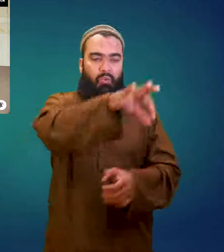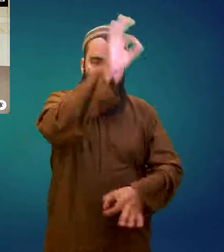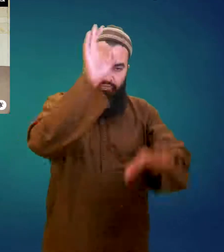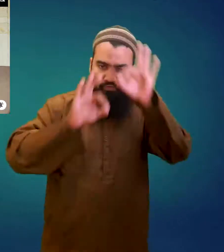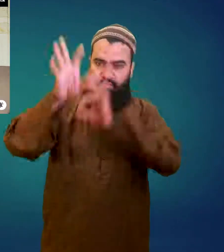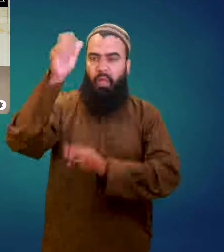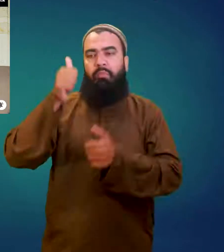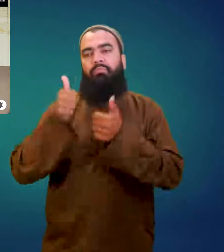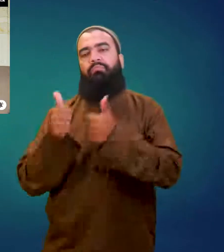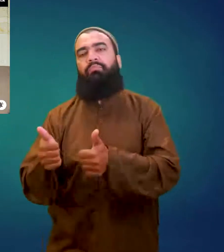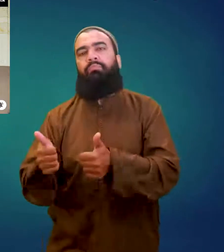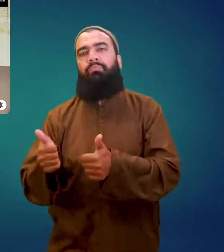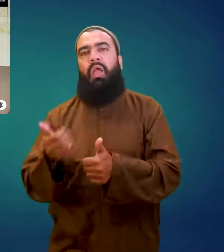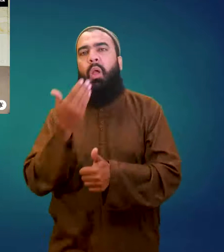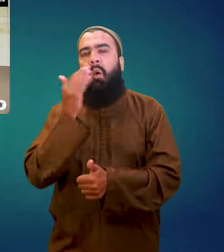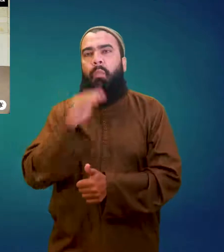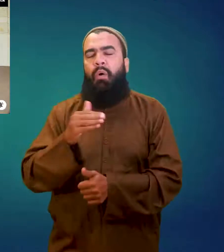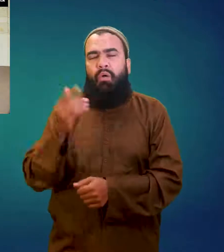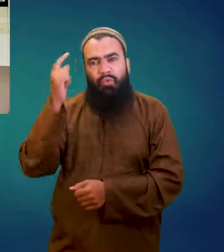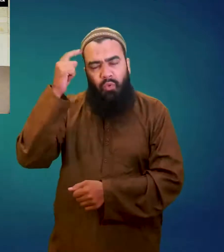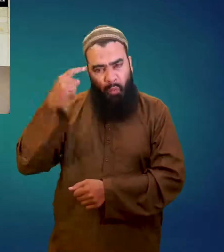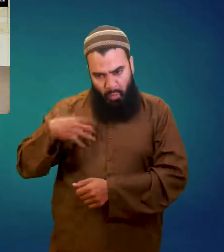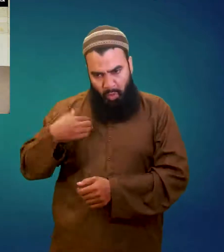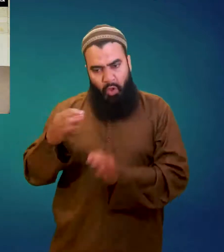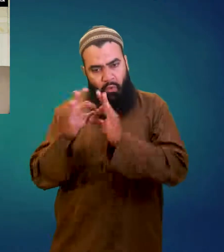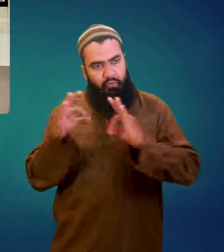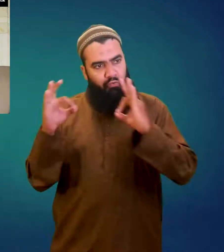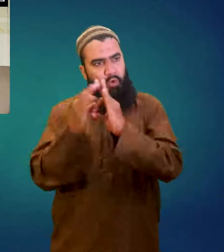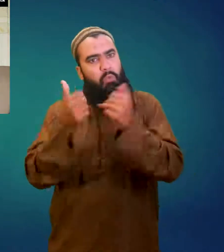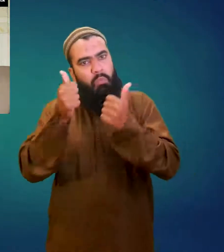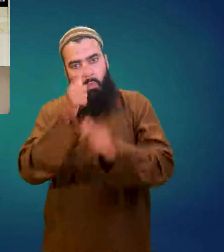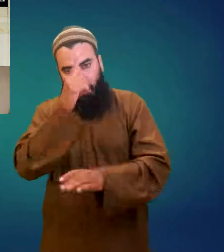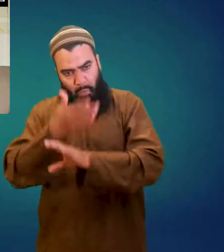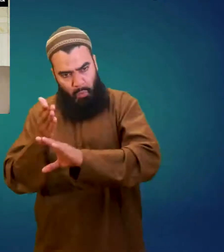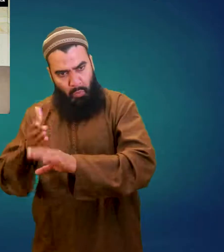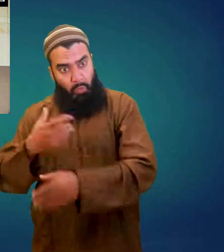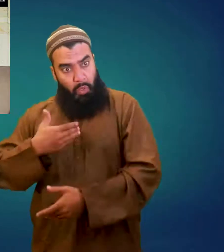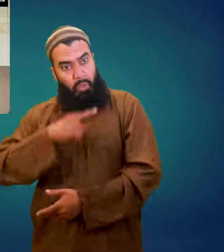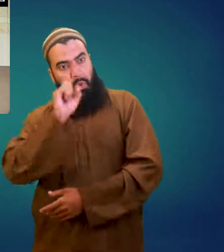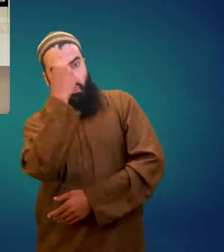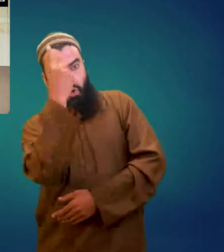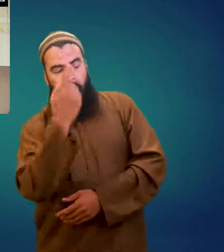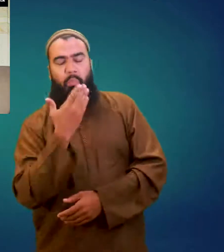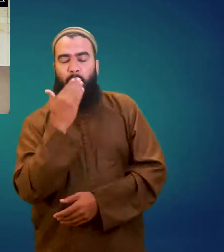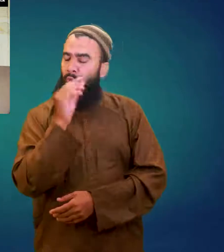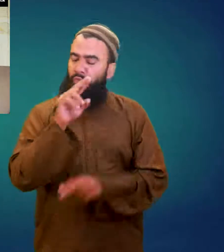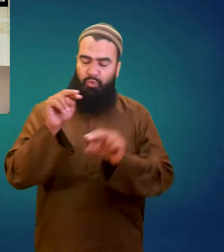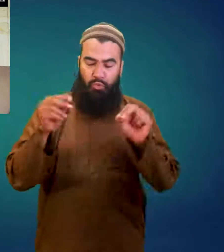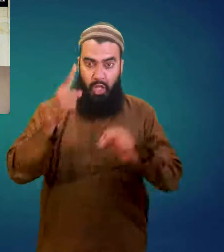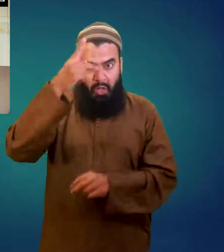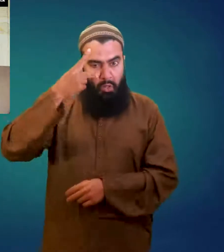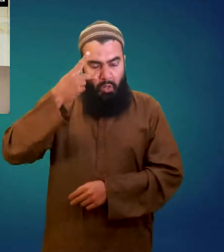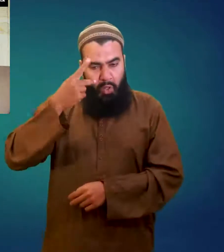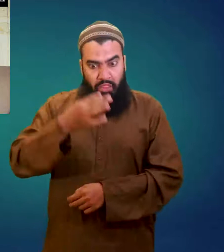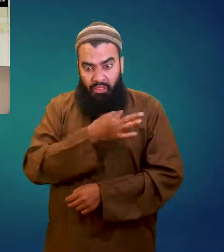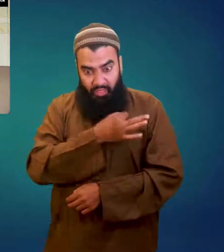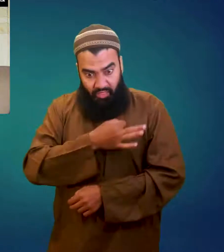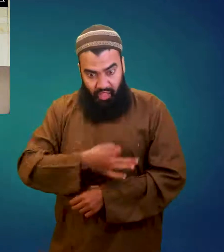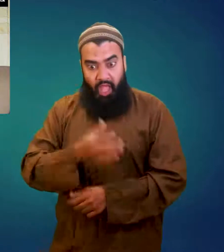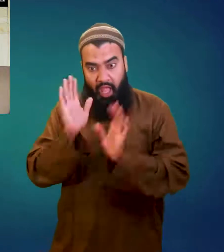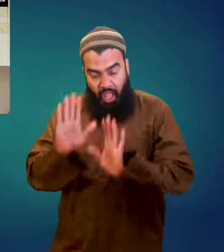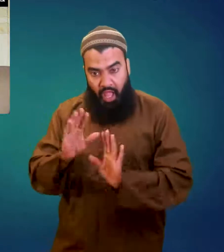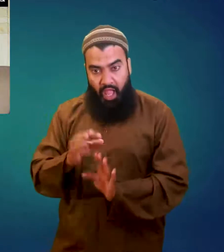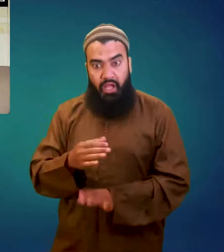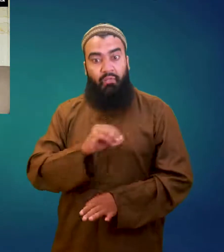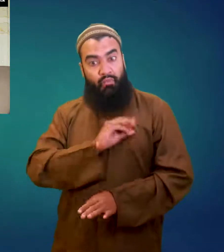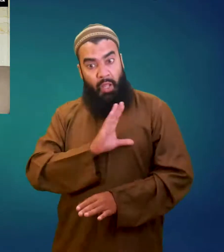کرنے والا ہے۔ اللہ کے ہاں ذات، نسب، رنگ و نسل اس کی کوئی حیثیت نہیں، اللہ کے ہاں